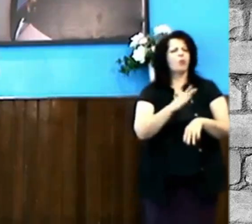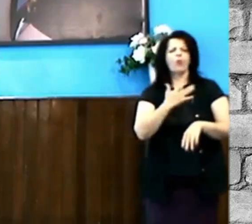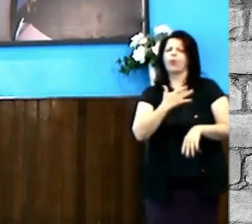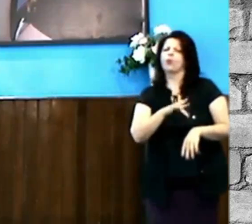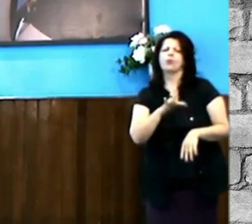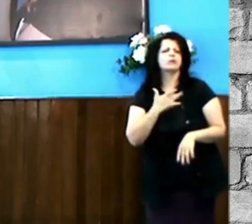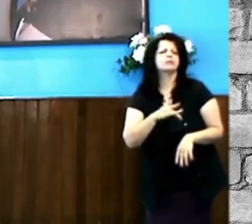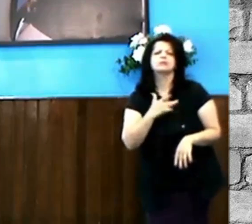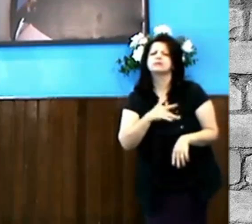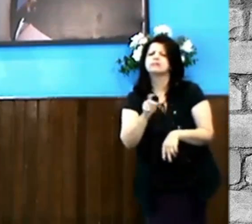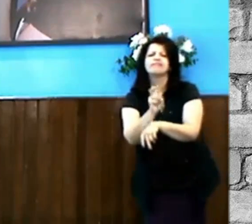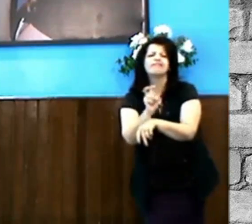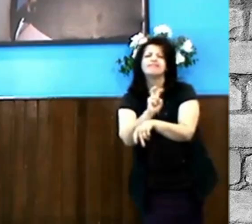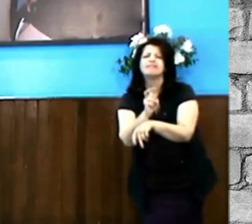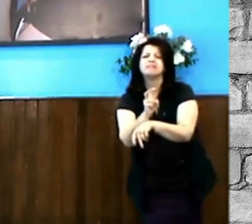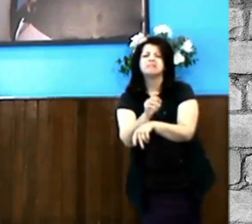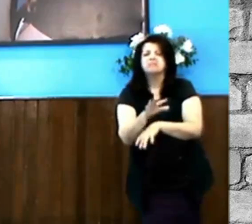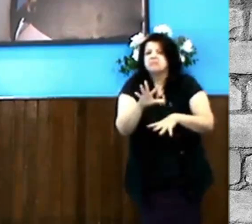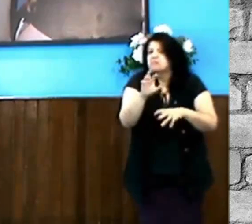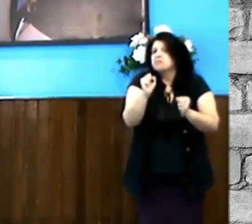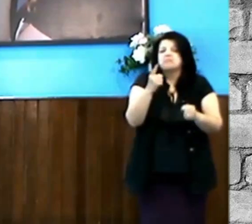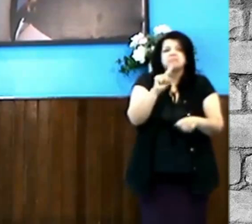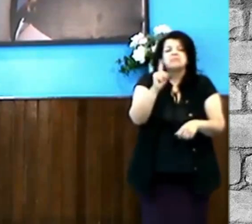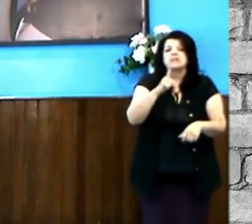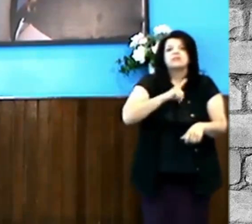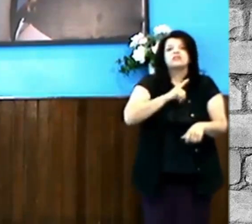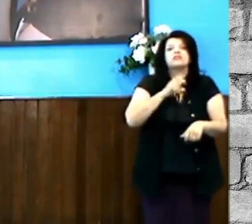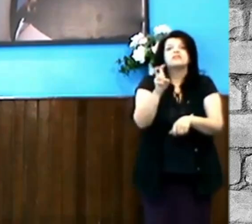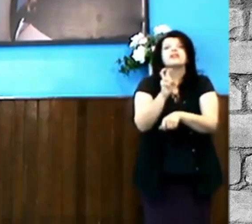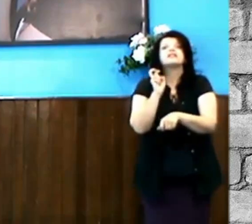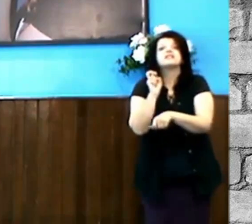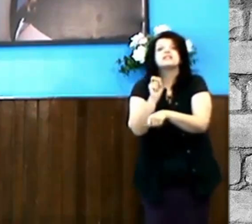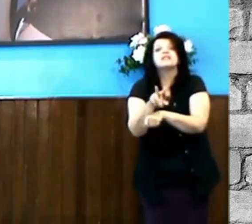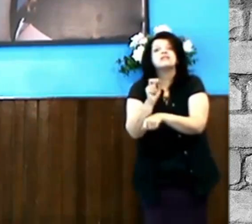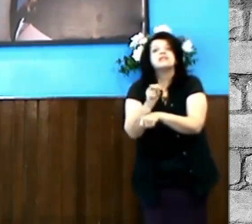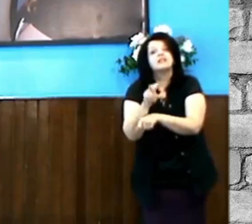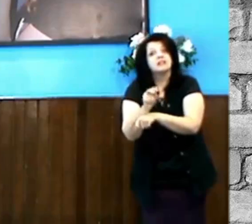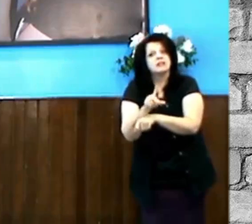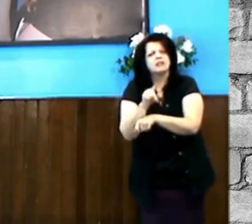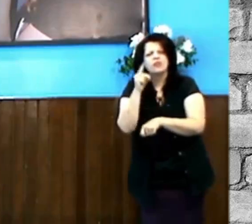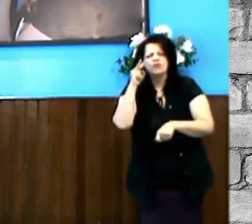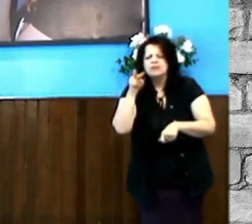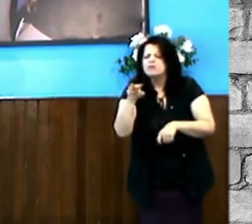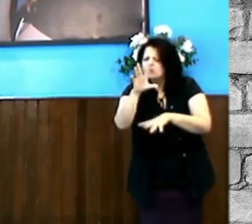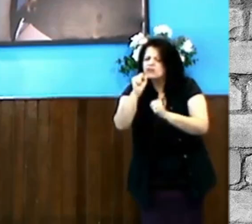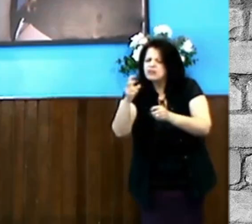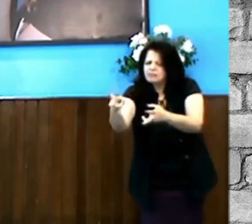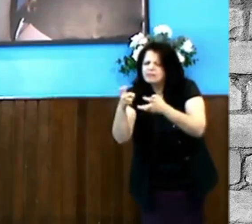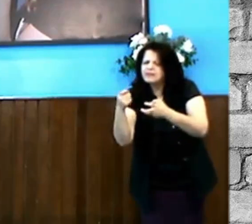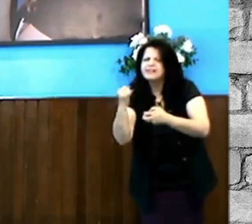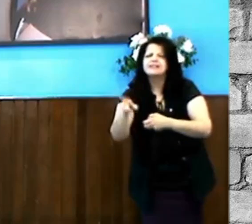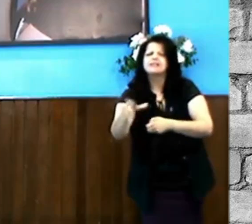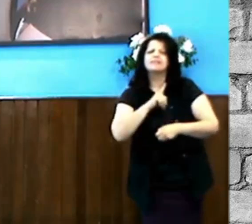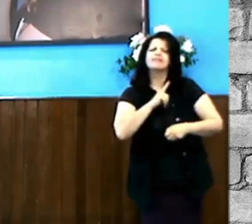bichinha. Talvez ela nem era venenosa. Porque afinal de contas você matou ela, você podia ter visto se ela era venenosa ou não.